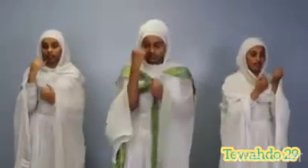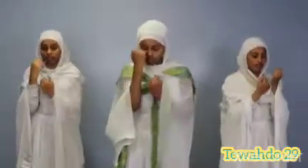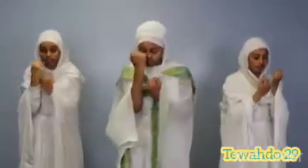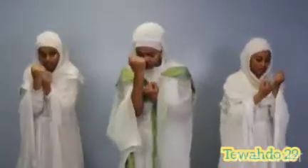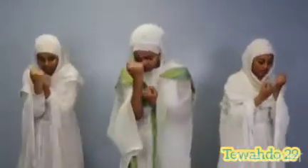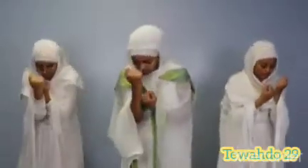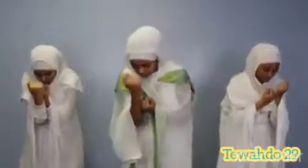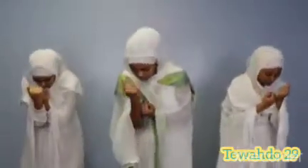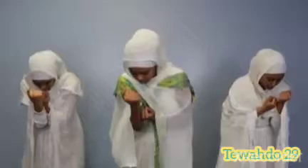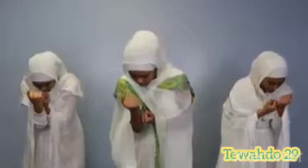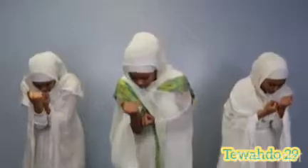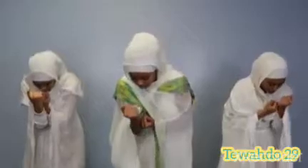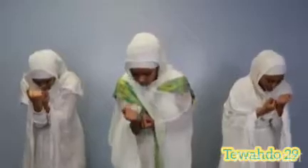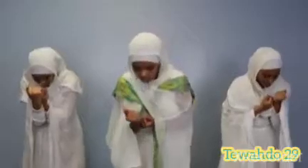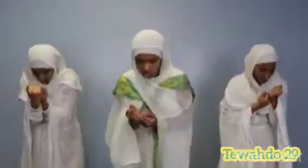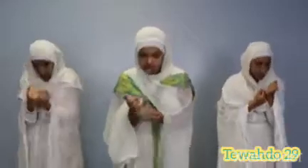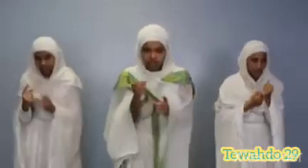ለማርያም ንገኒ